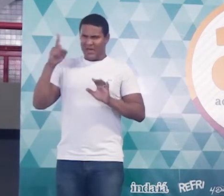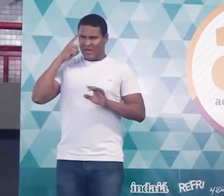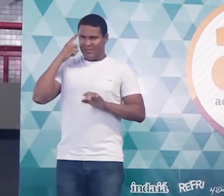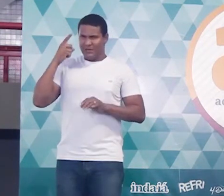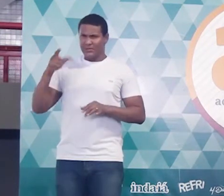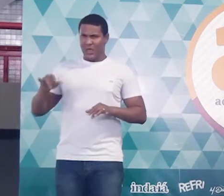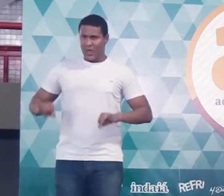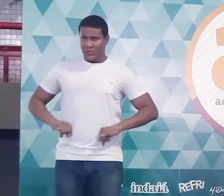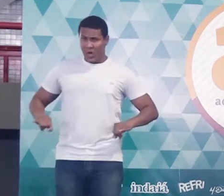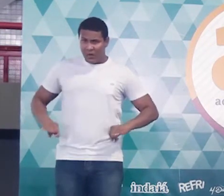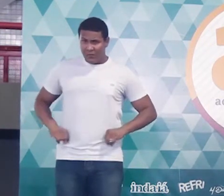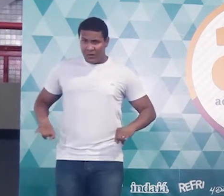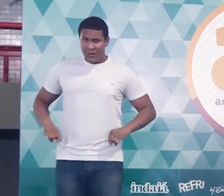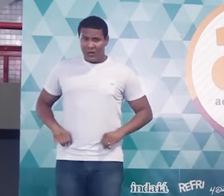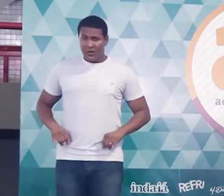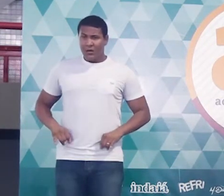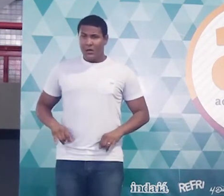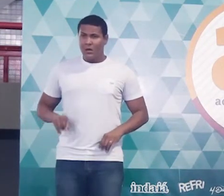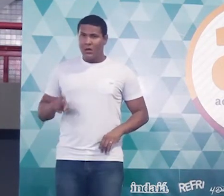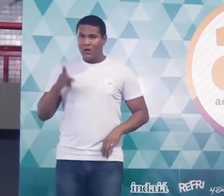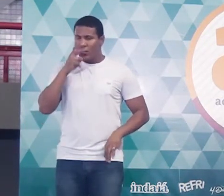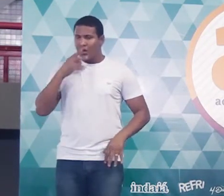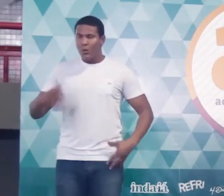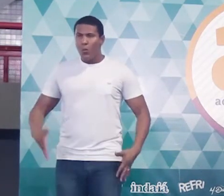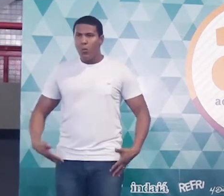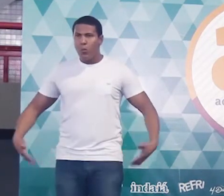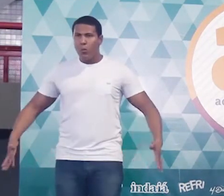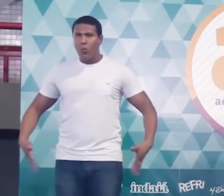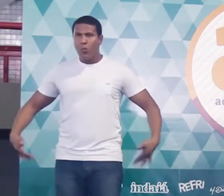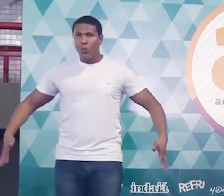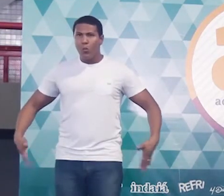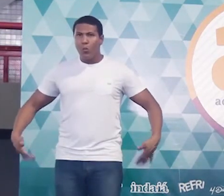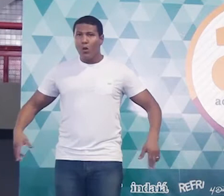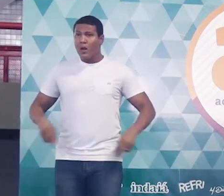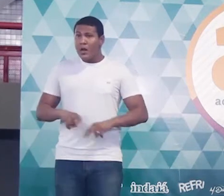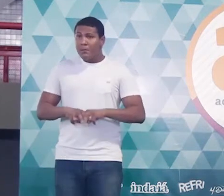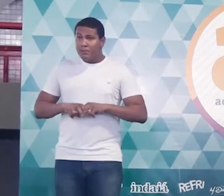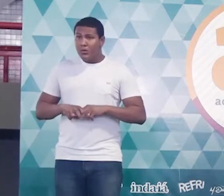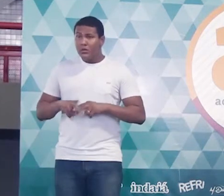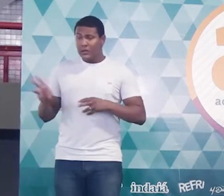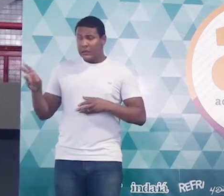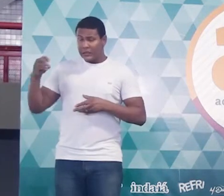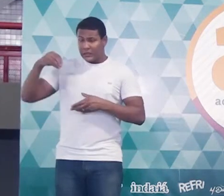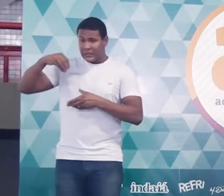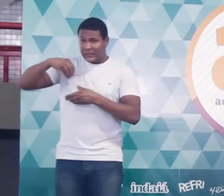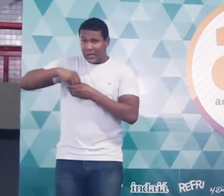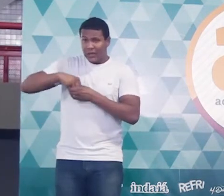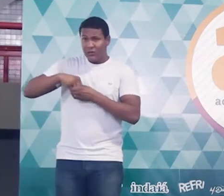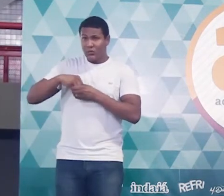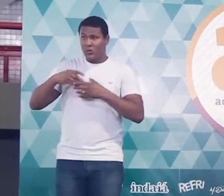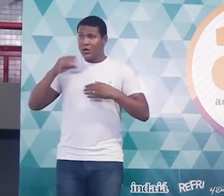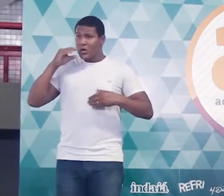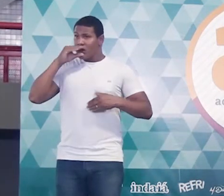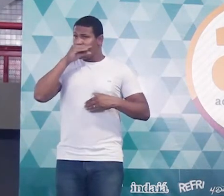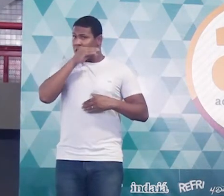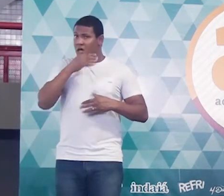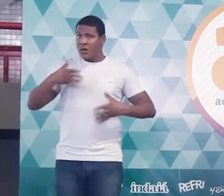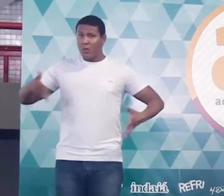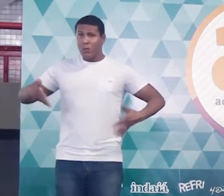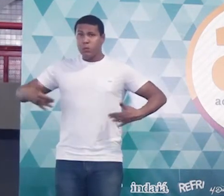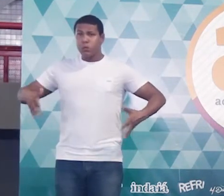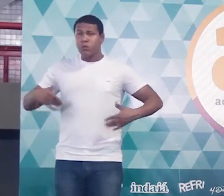não, o preto deles, ele é folgado. Então, quando aquece na roupa, o ar começa a se